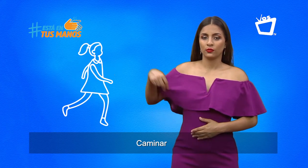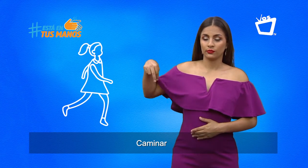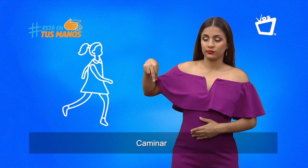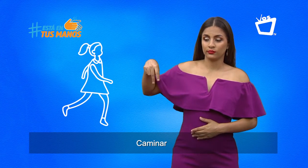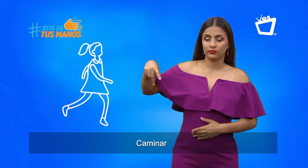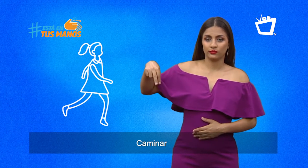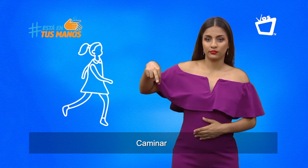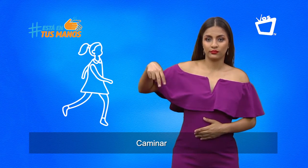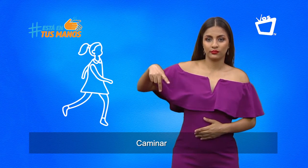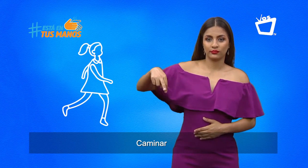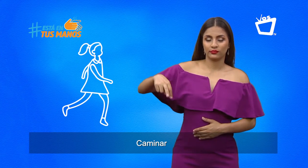caminar